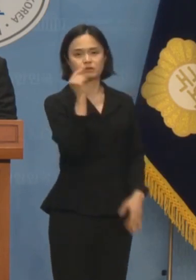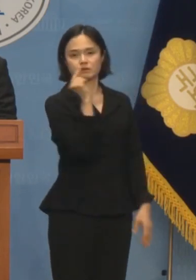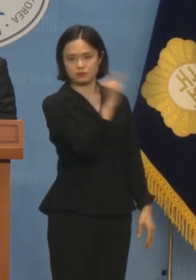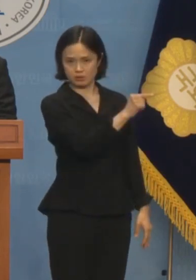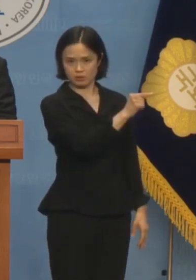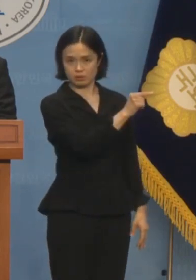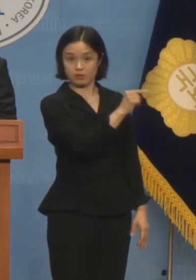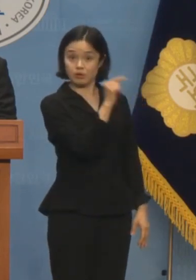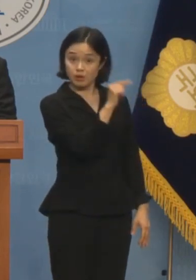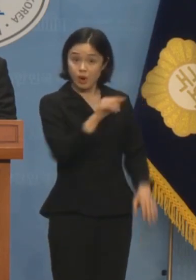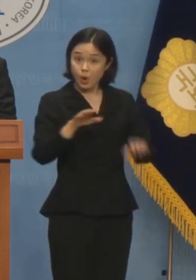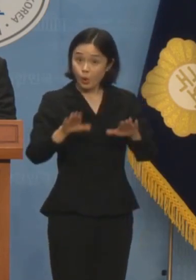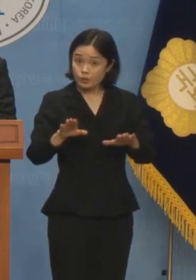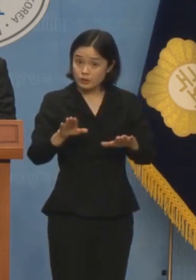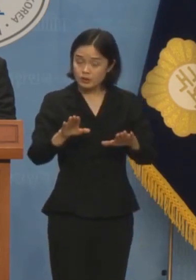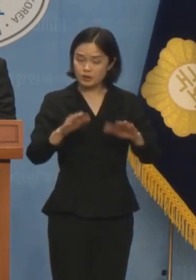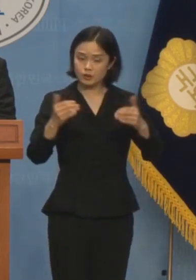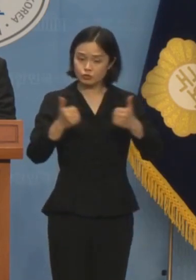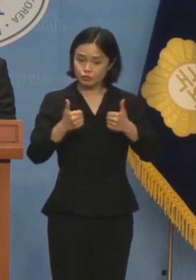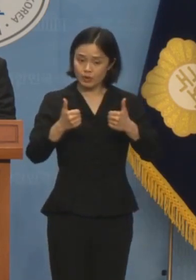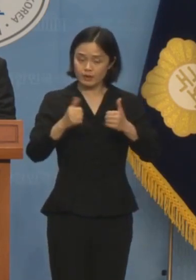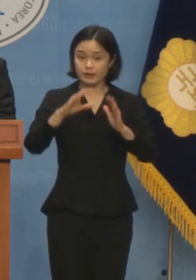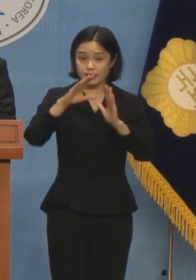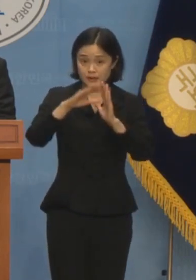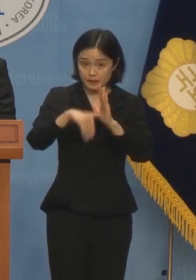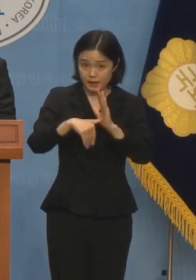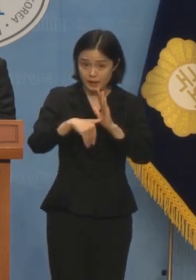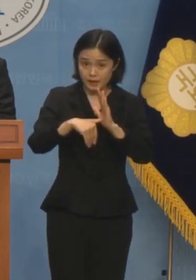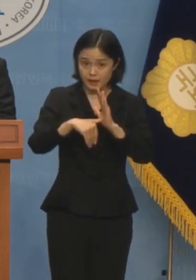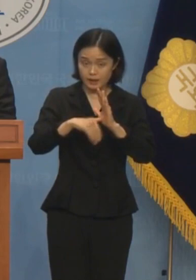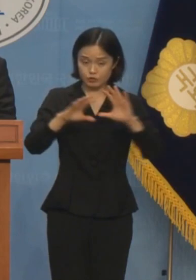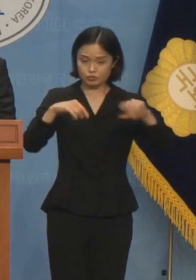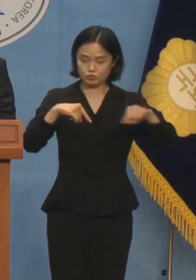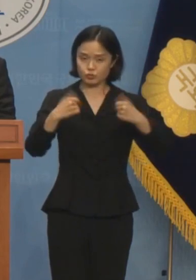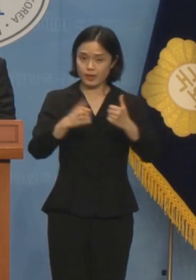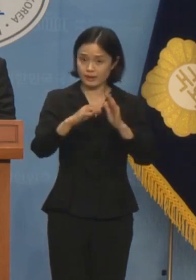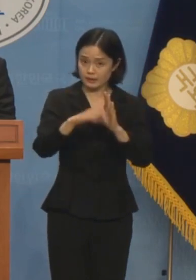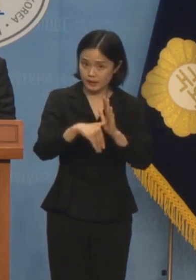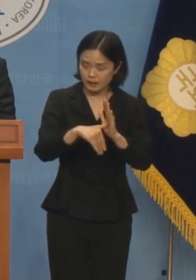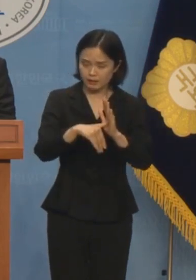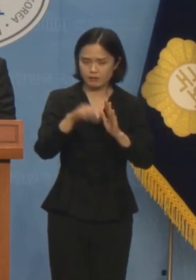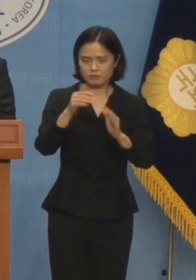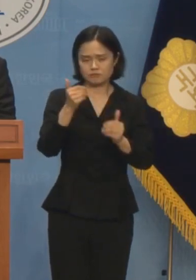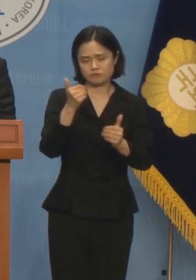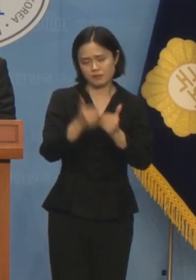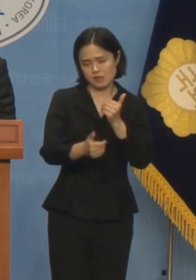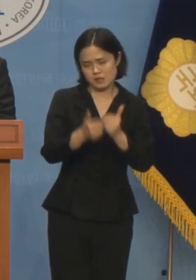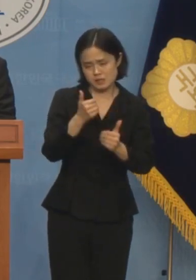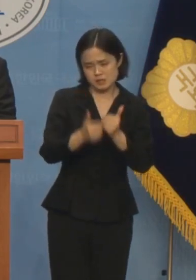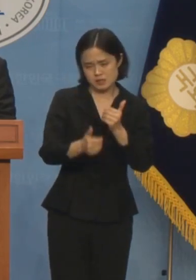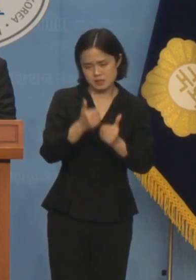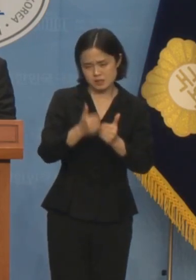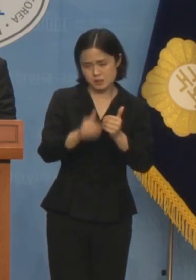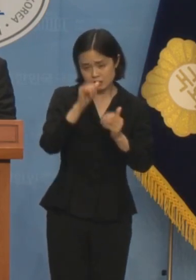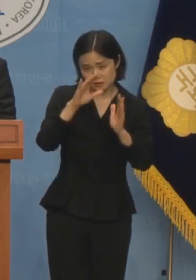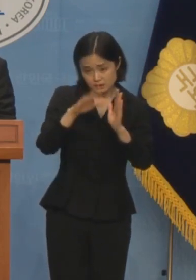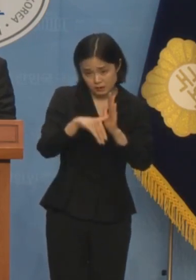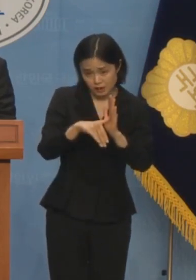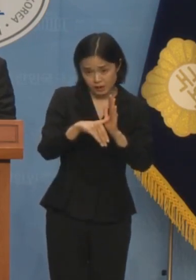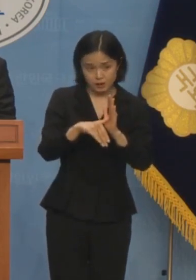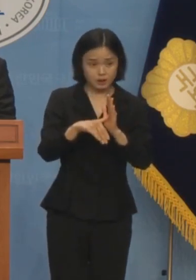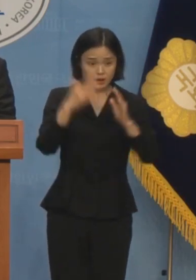오늘 국무회의에서 갈등과 대결의 정치가 반복되면 우리 앞에 노인 도전을 극복할 수 없다라고